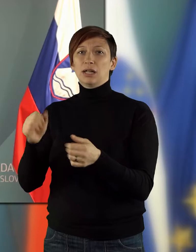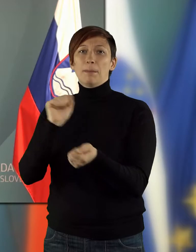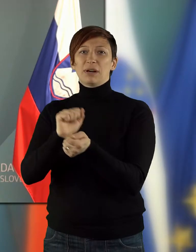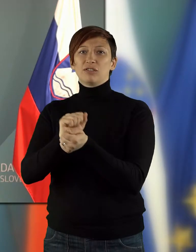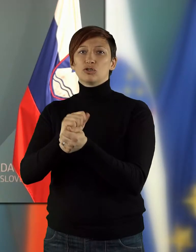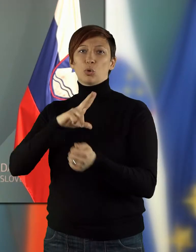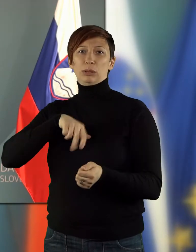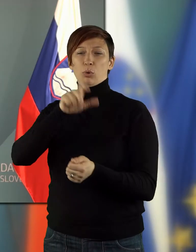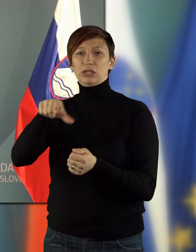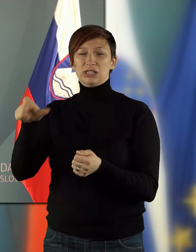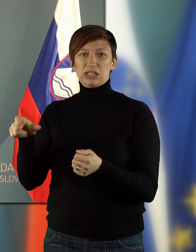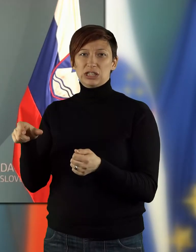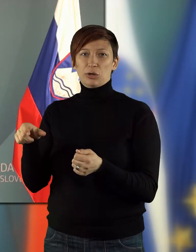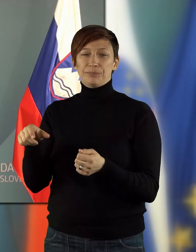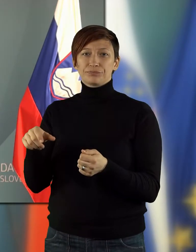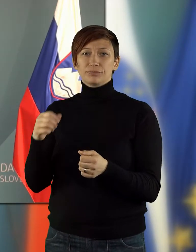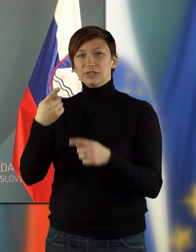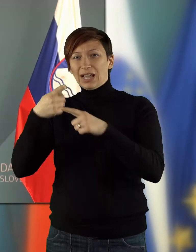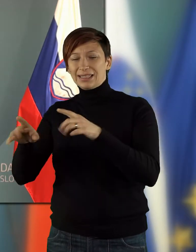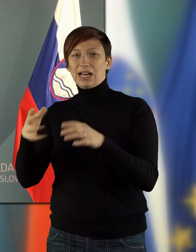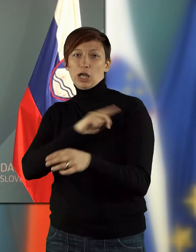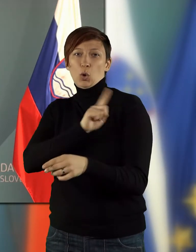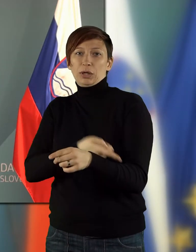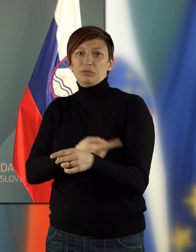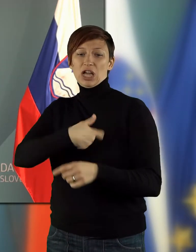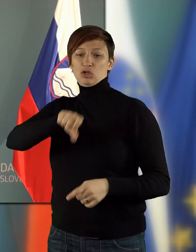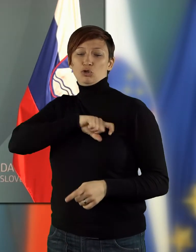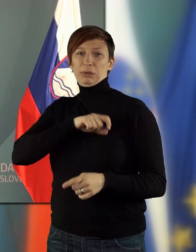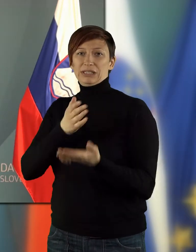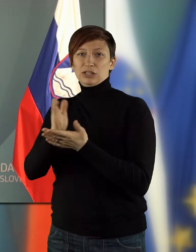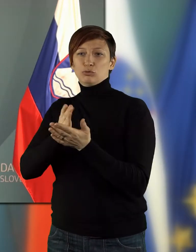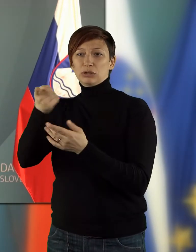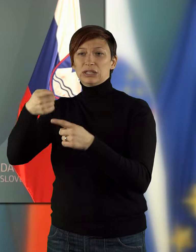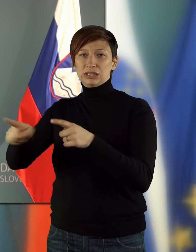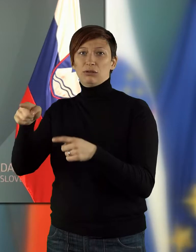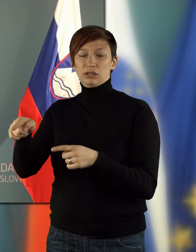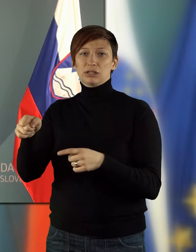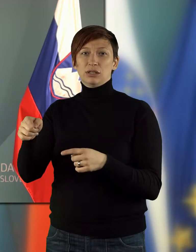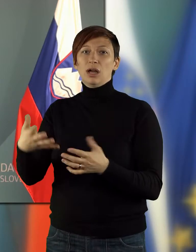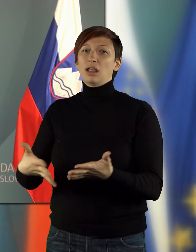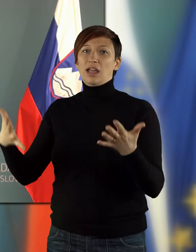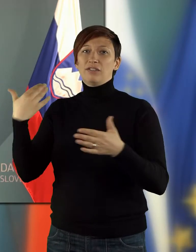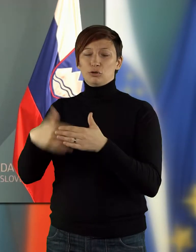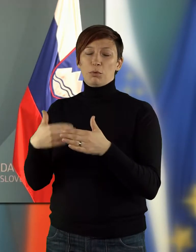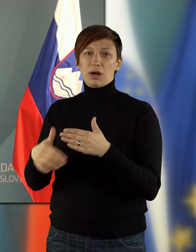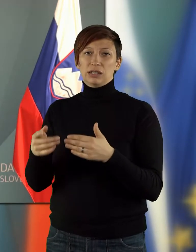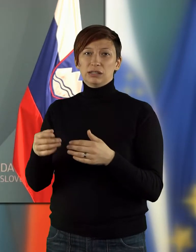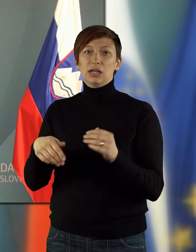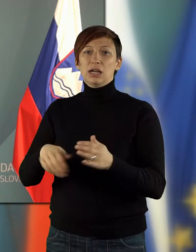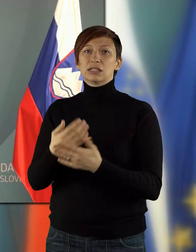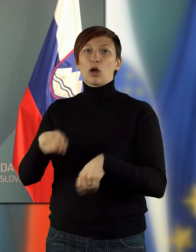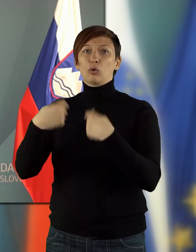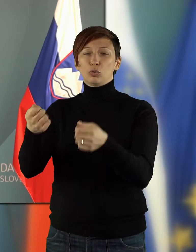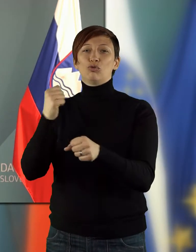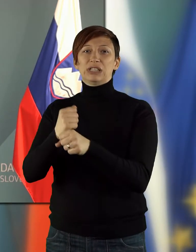pomankanja pravosodnih policistov, delne ukrepitve inšpekcijskih služb v tistem delu, kjer so največja